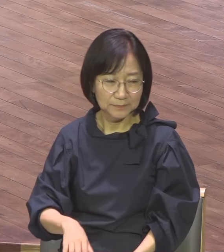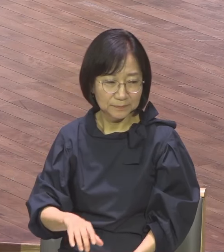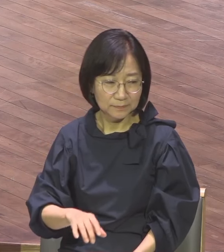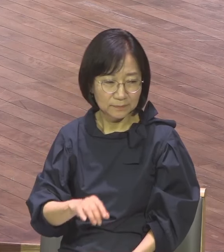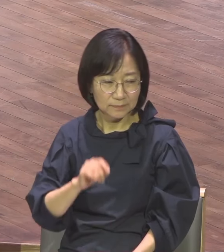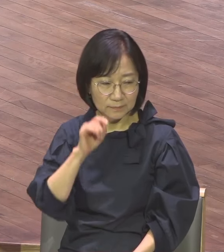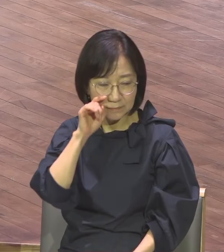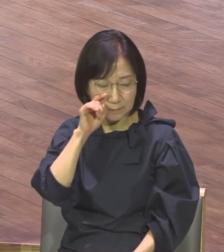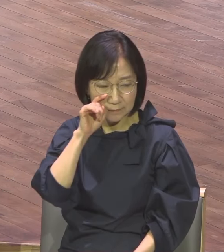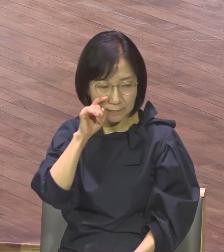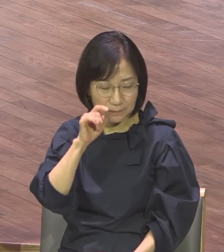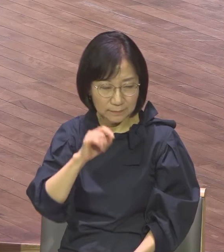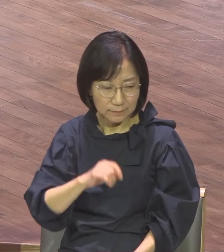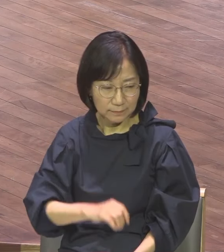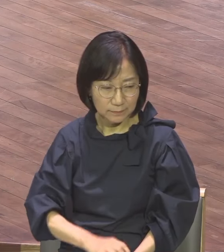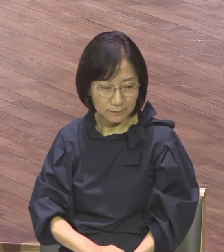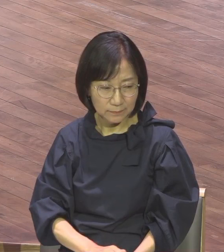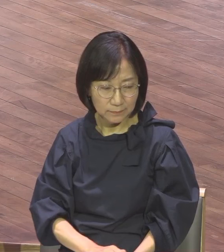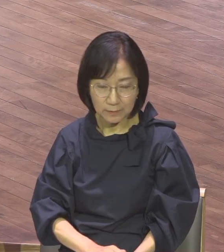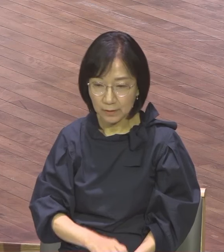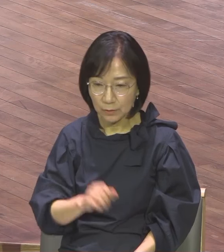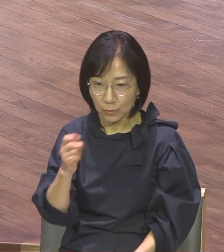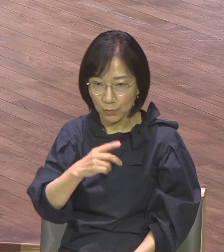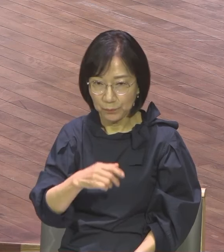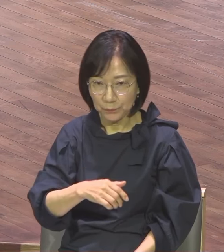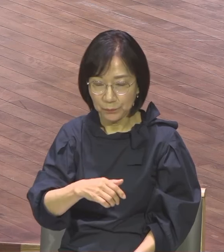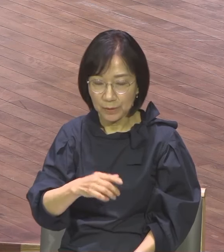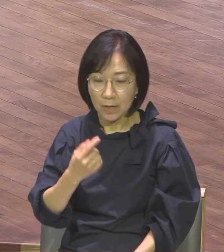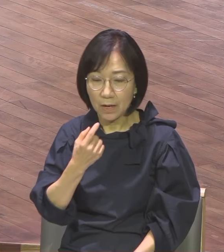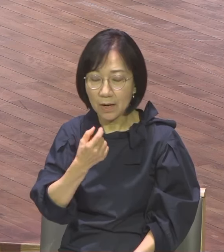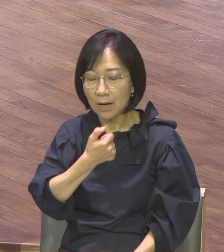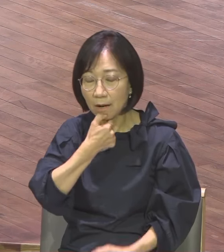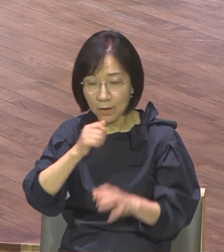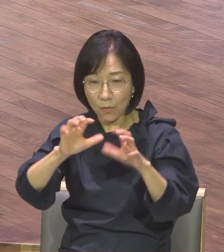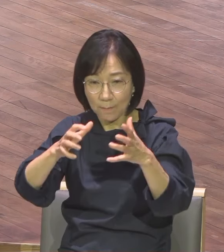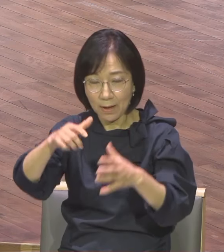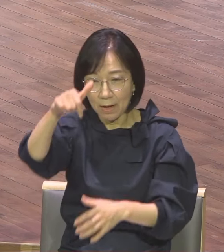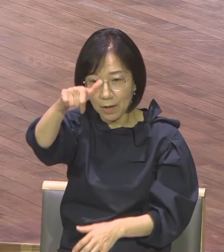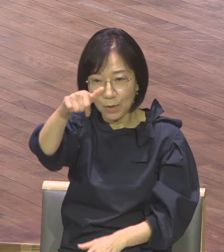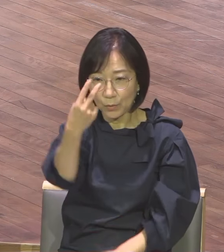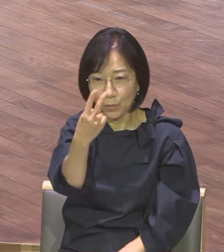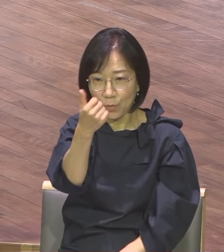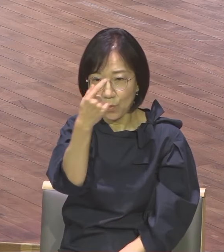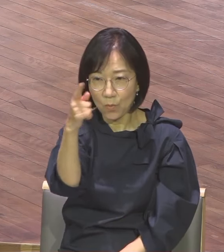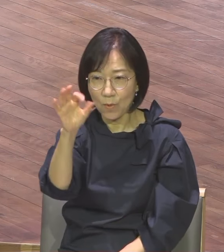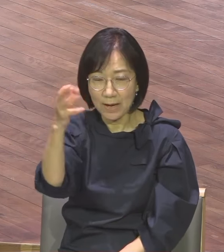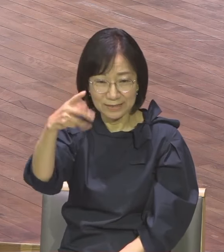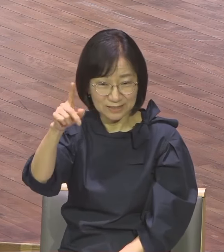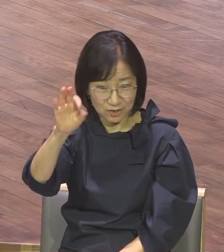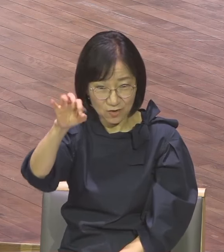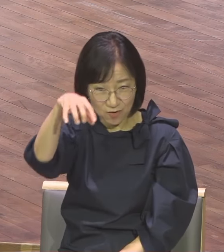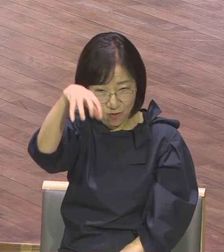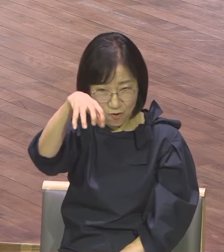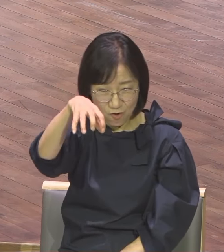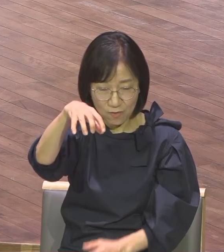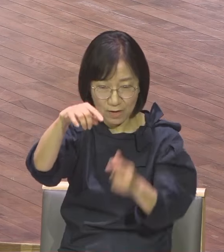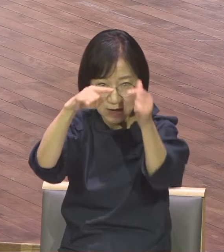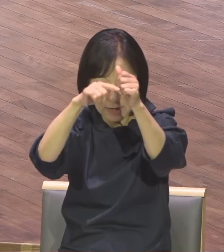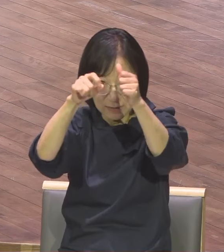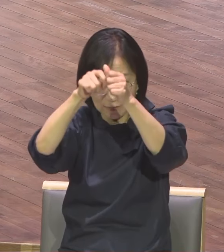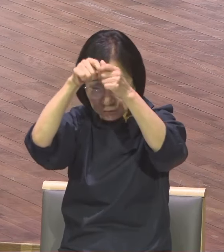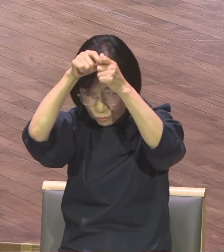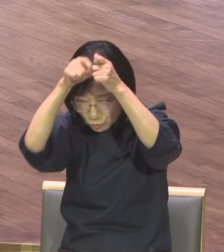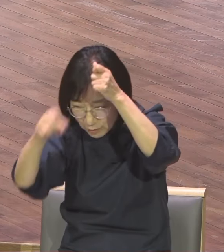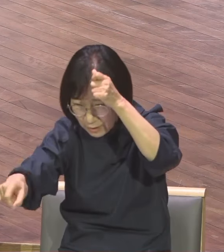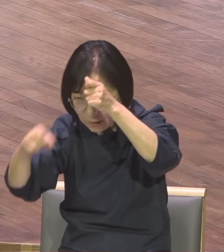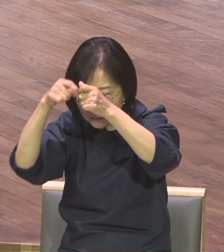다 천주교 교황 거예요. 교황청 거예요. 교황청 거. 그러니까 전 교황 거 이태리 로마에는